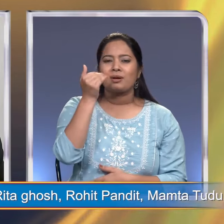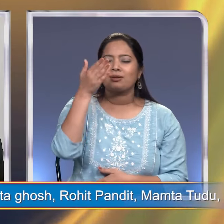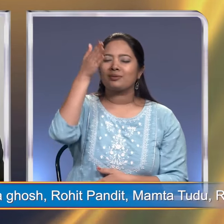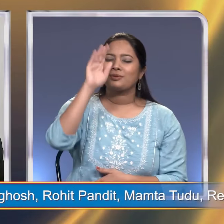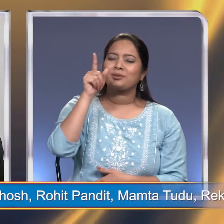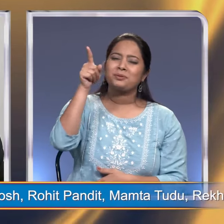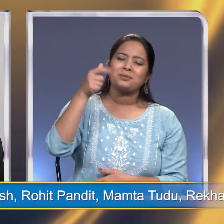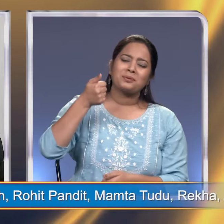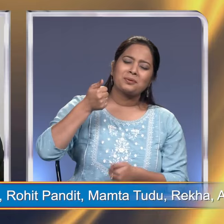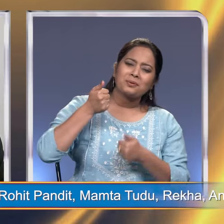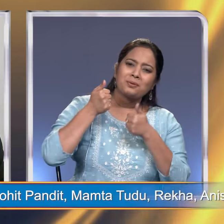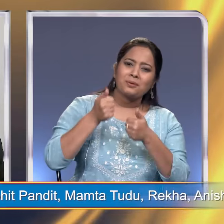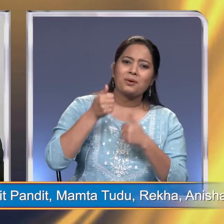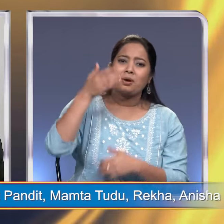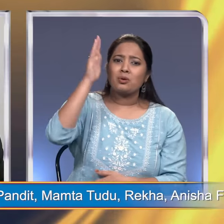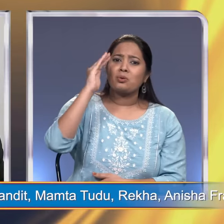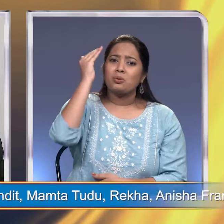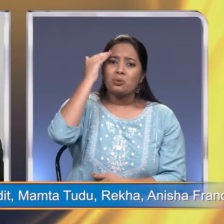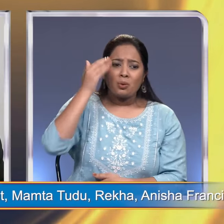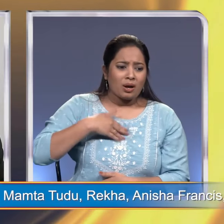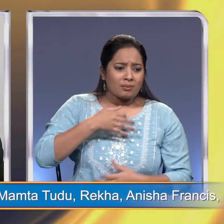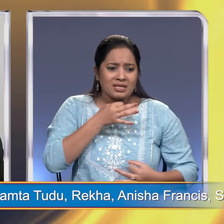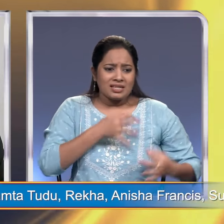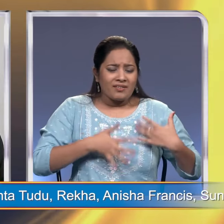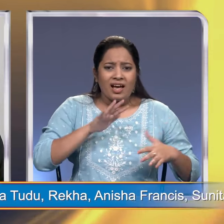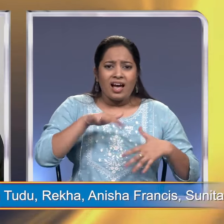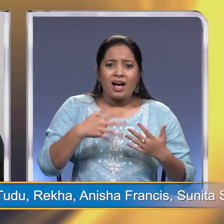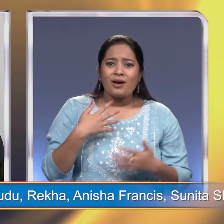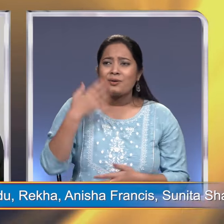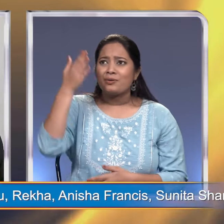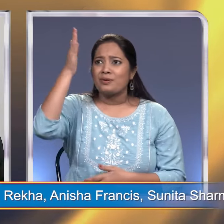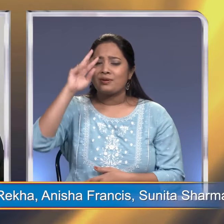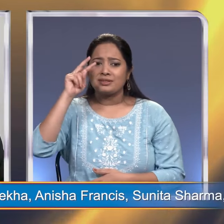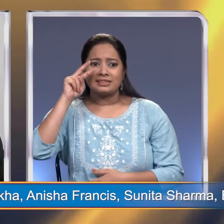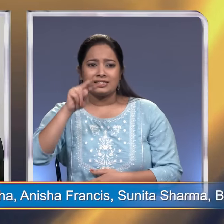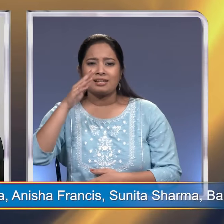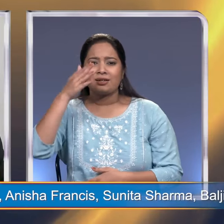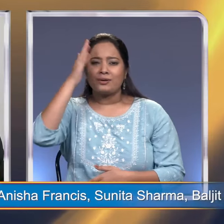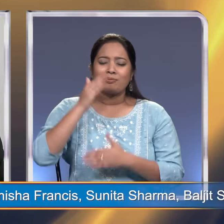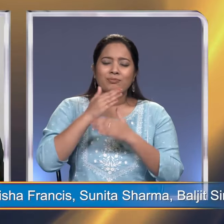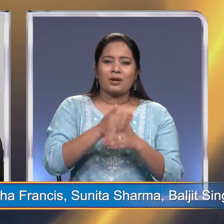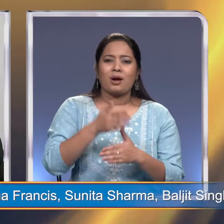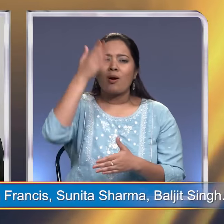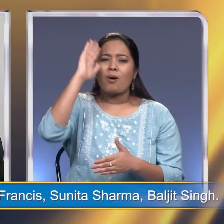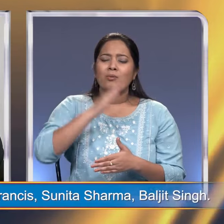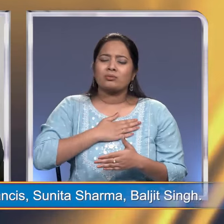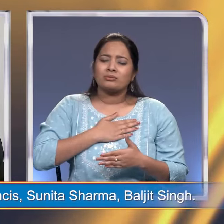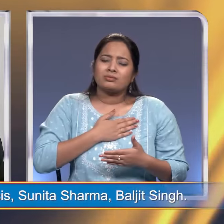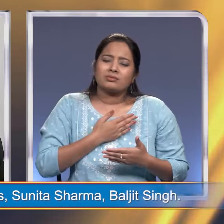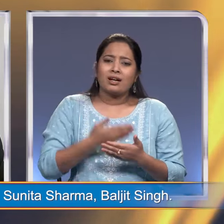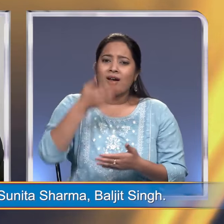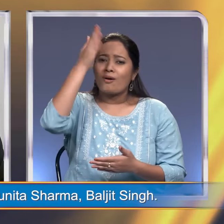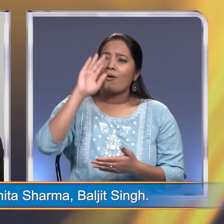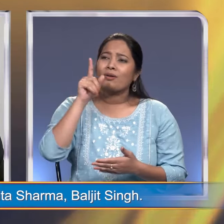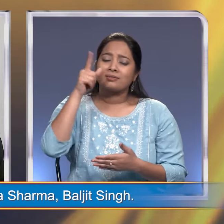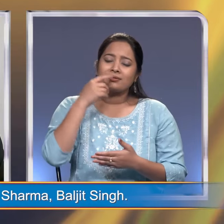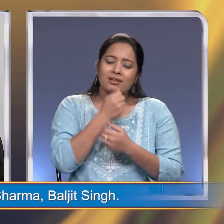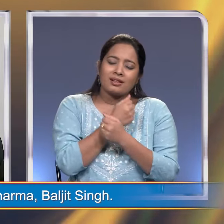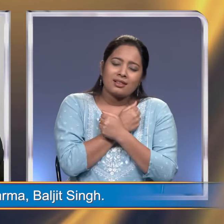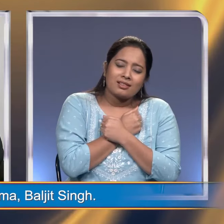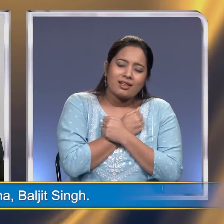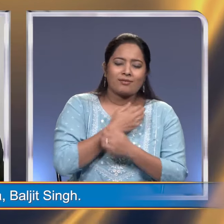क्योंकि तू अच्छा परमेश्वर है, तू जानता है हम कितना बर्दाश्त कर सकते हैं। तेरा अनुग्रह हमारे लिए काफी है,